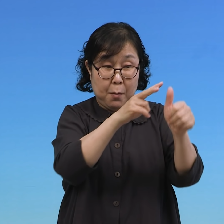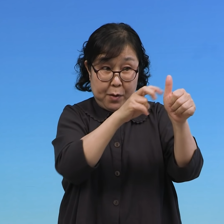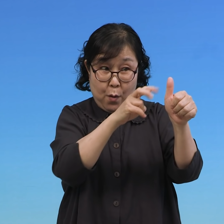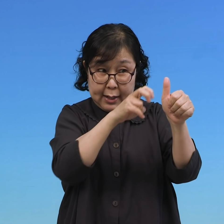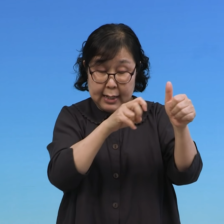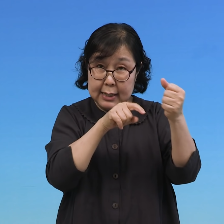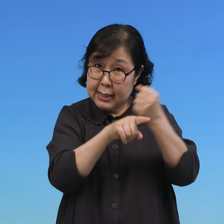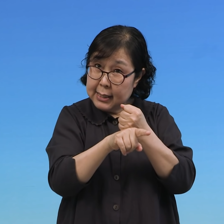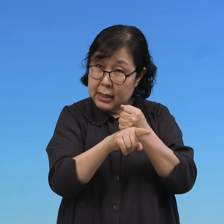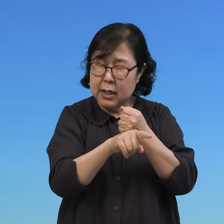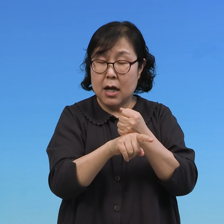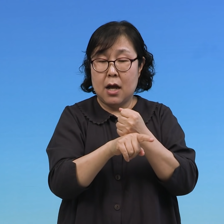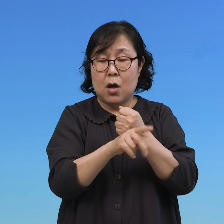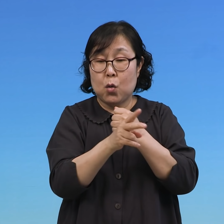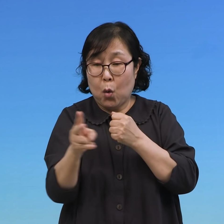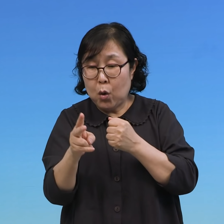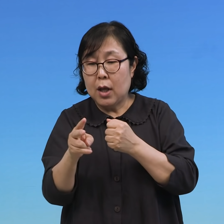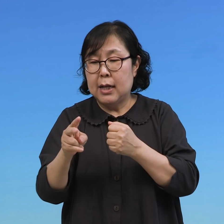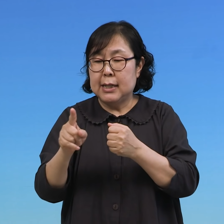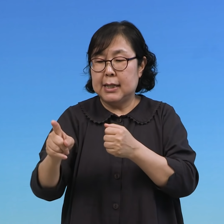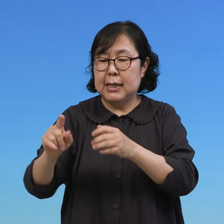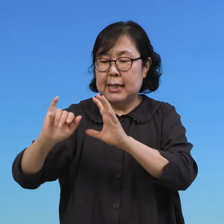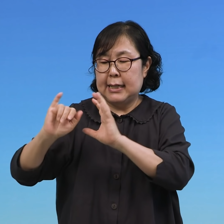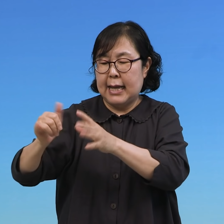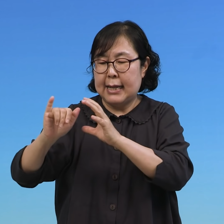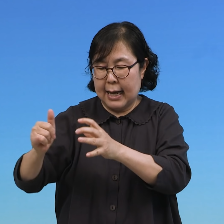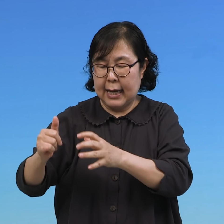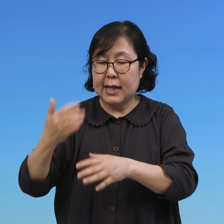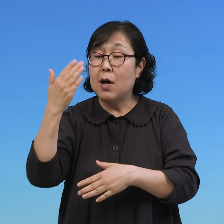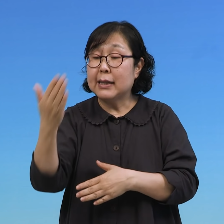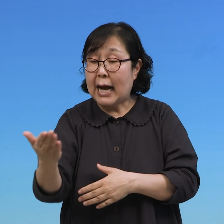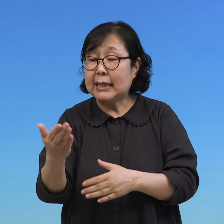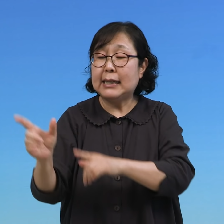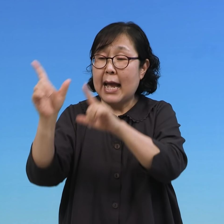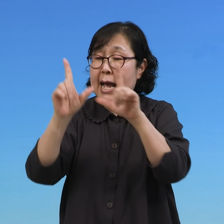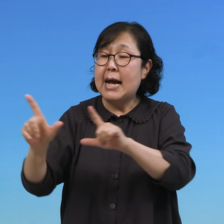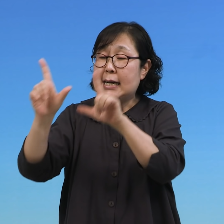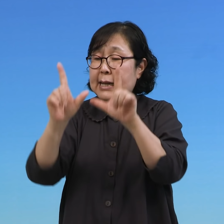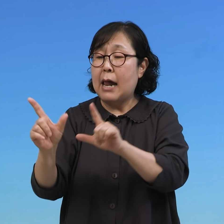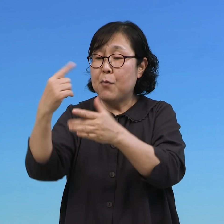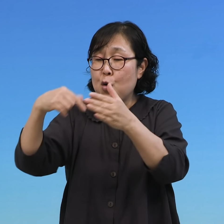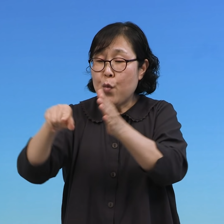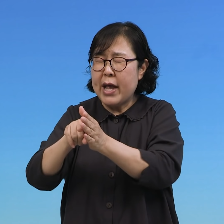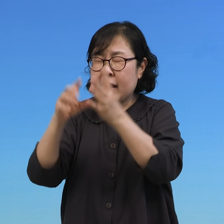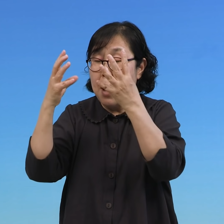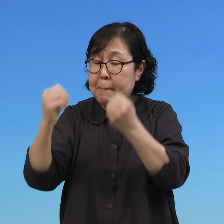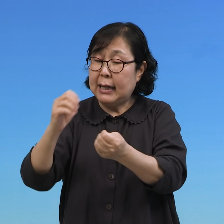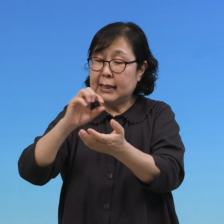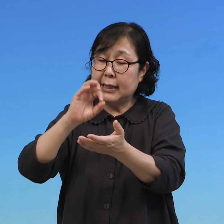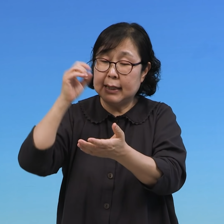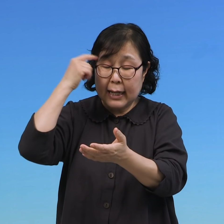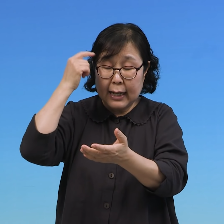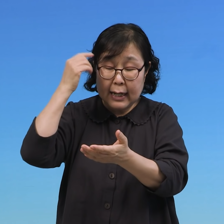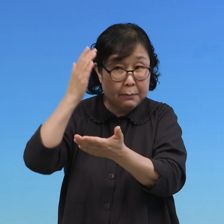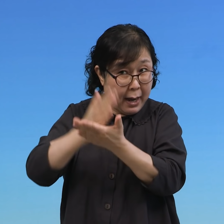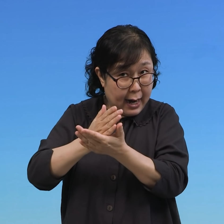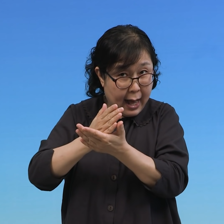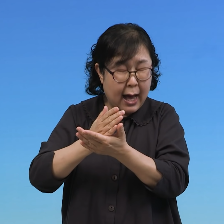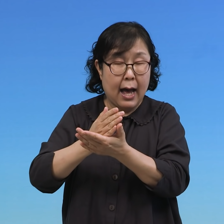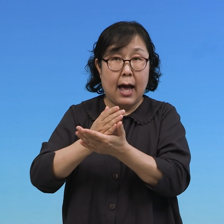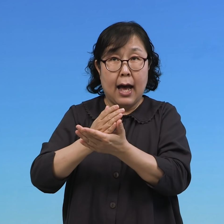말씀은 이 세상에서의 당신의 삶을 위해 너무 많이 생각하지 말라는 뜻이 포함되어 있습니다. 다시